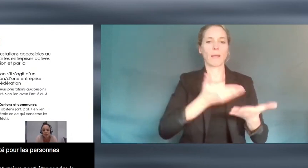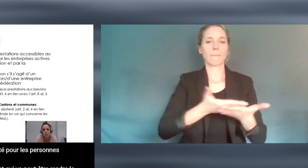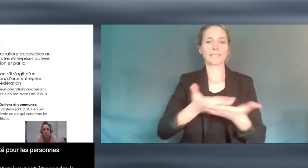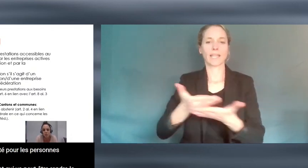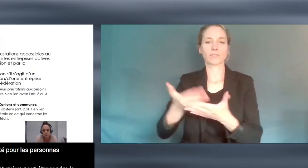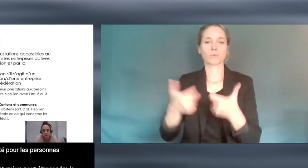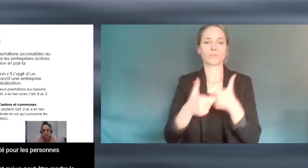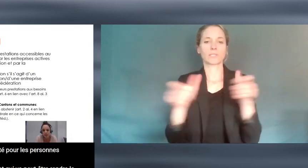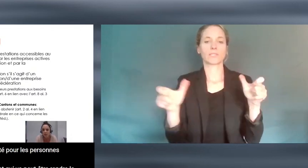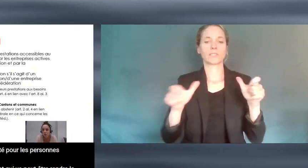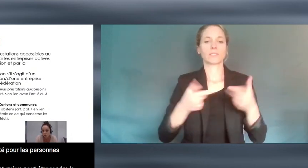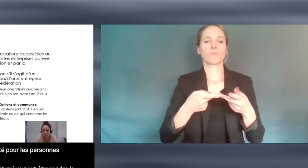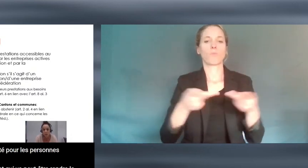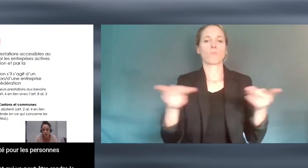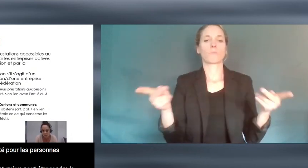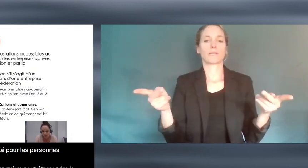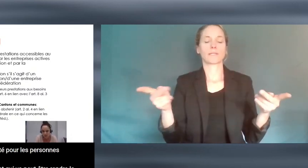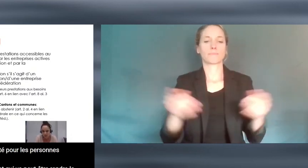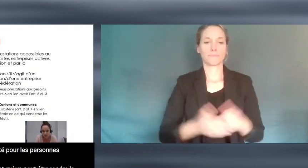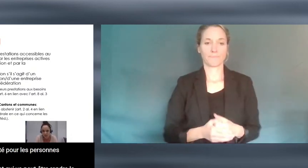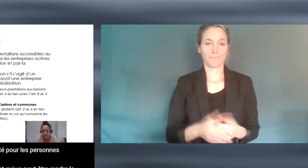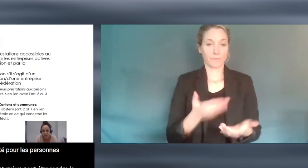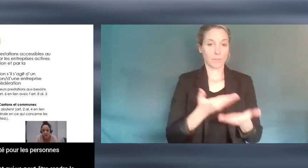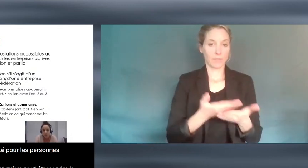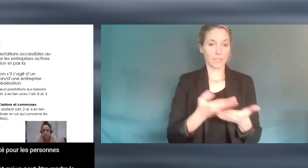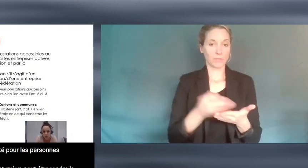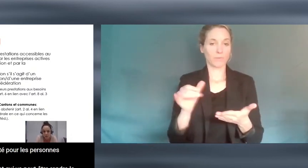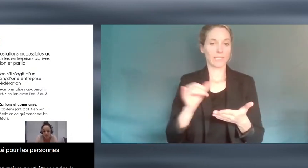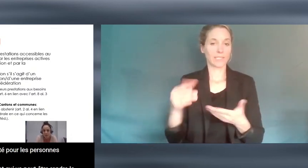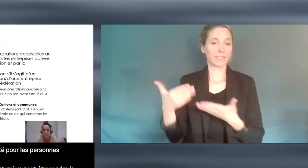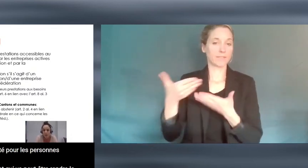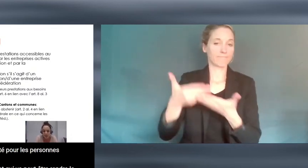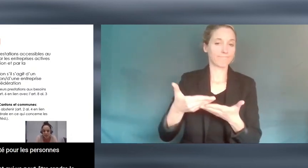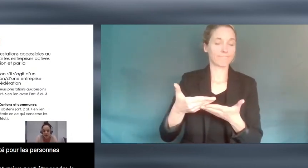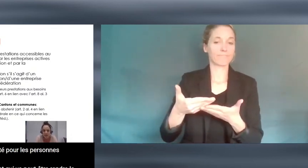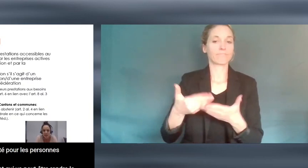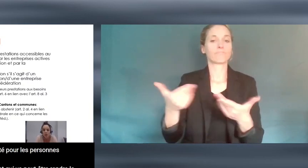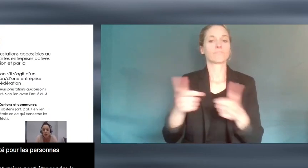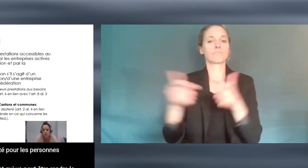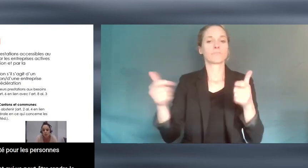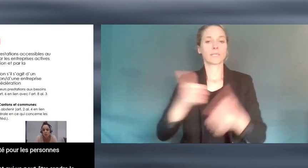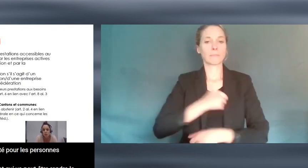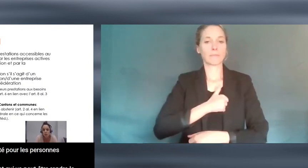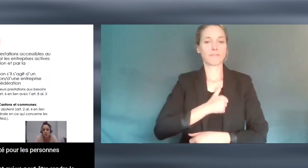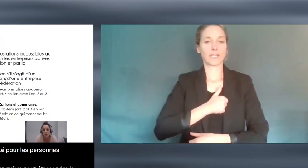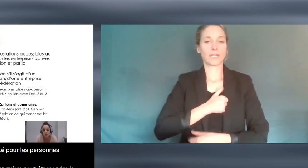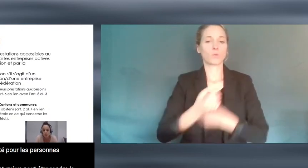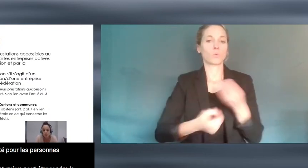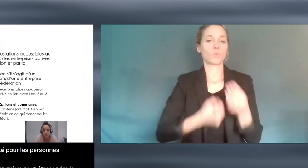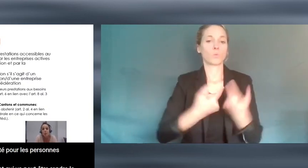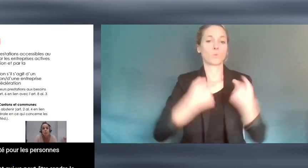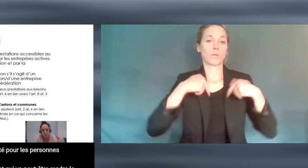et qui sont fournies soit par des particuliers, soit par l'État, donc